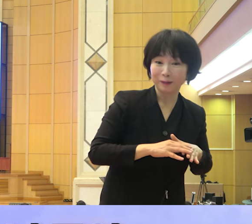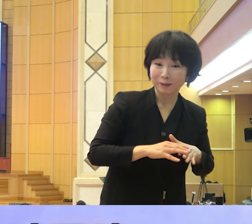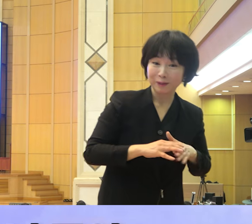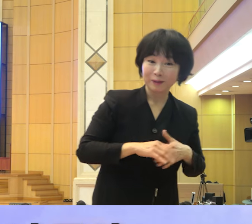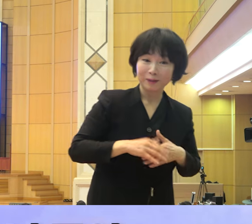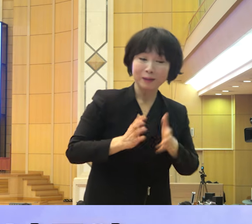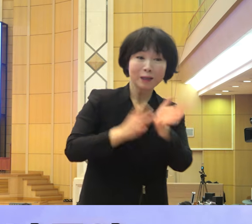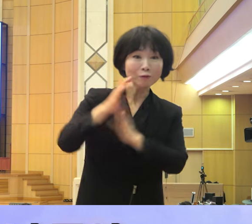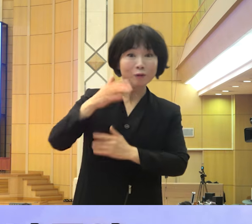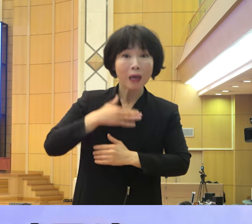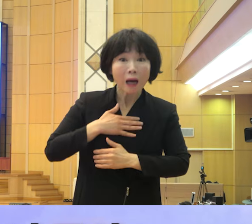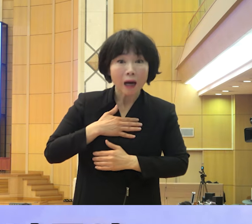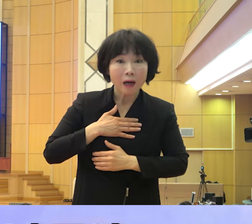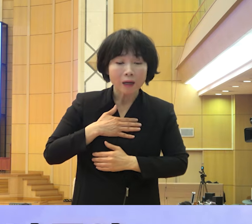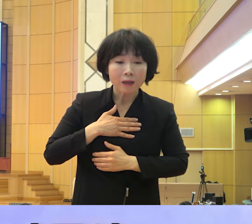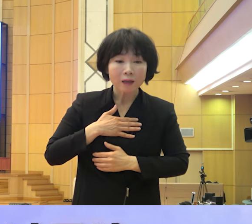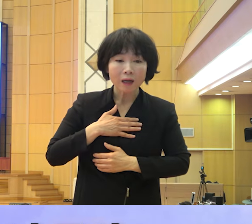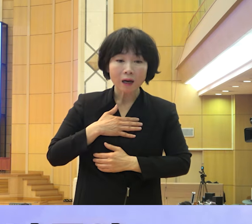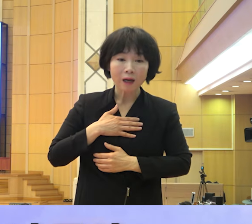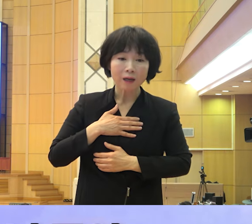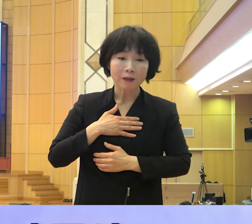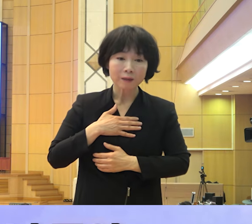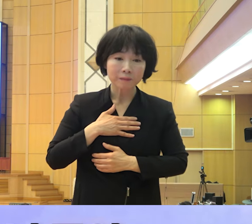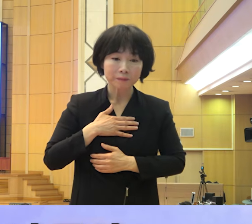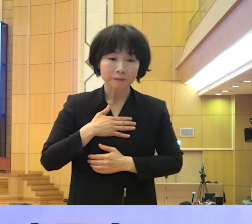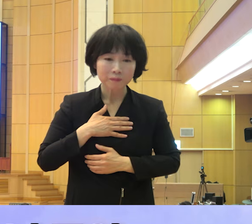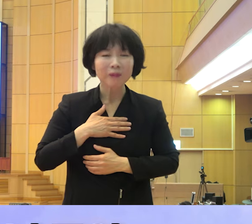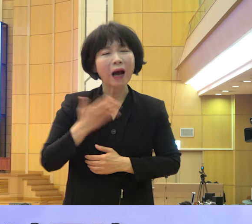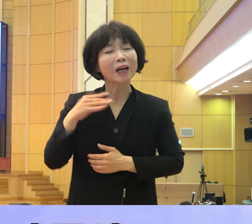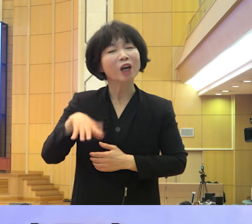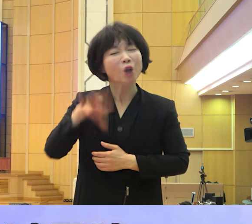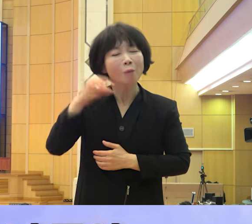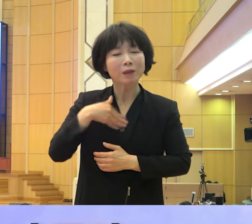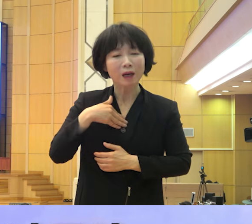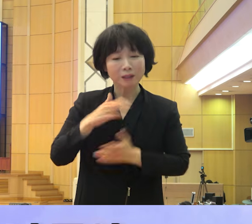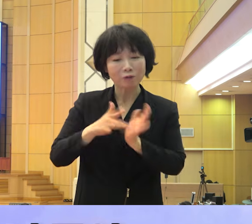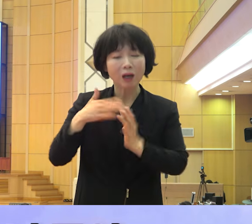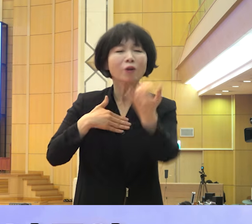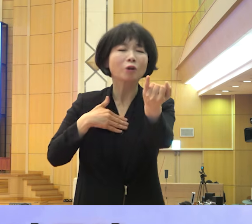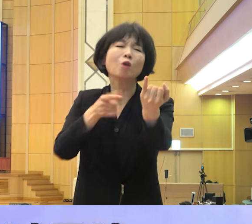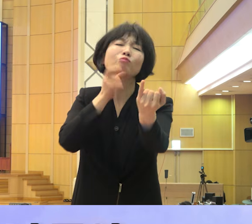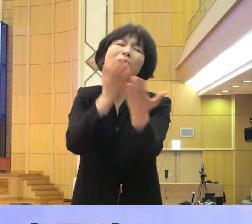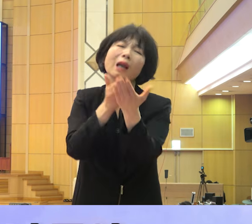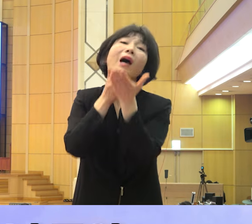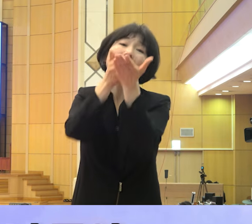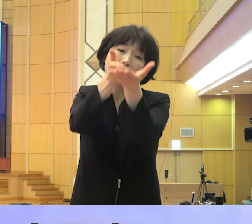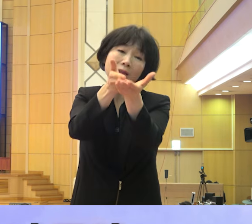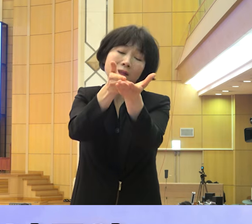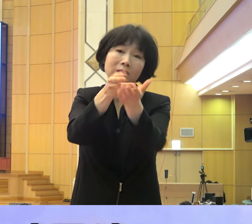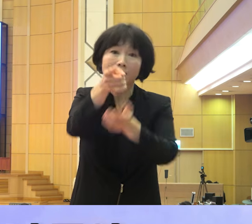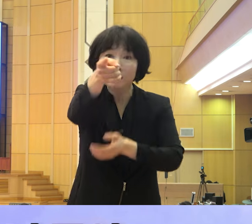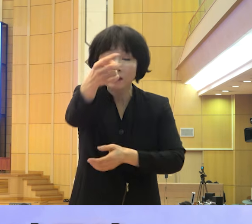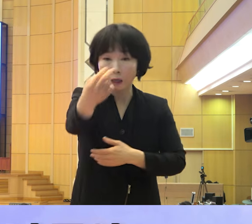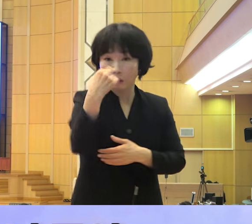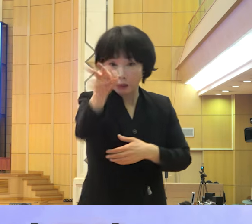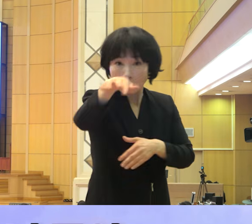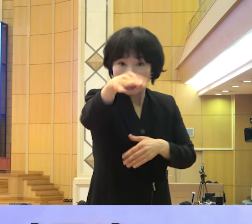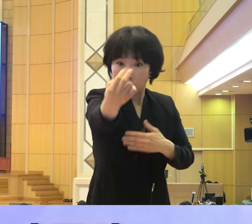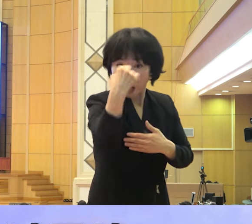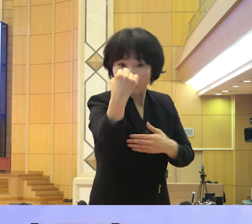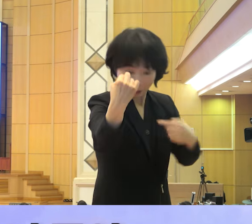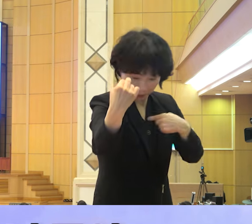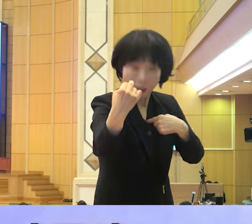너에게 물을 구했는데 물을 달라고 하는 이가 누구인지, 내가 너에게 물 달라고 했는데 이 물 달라고